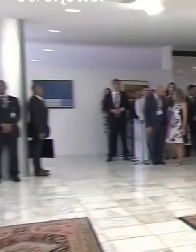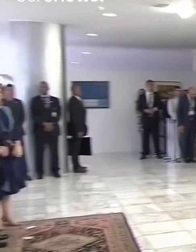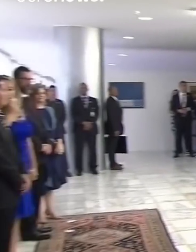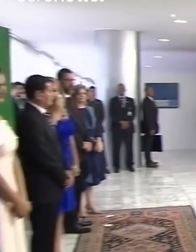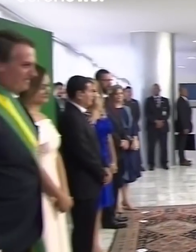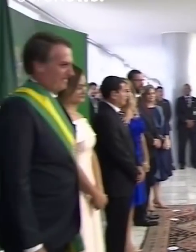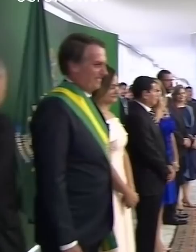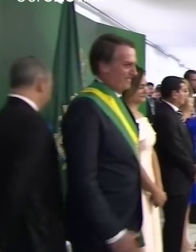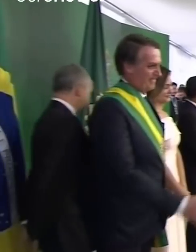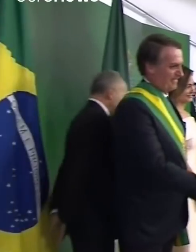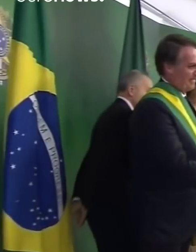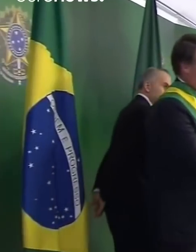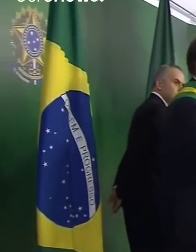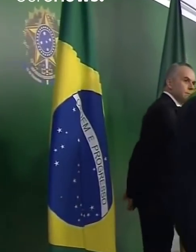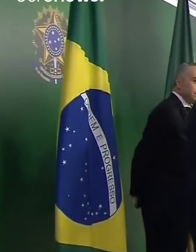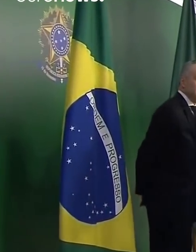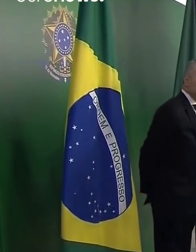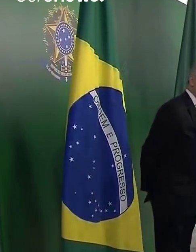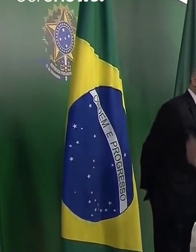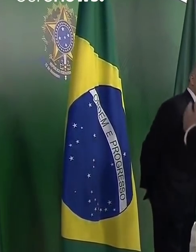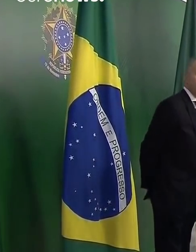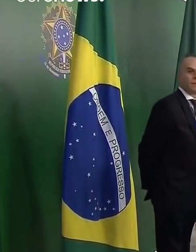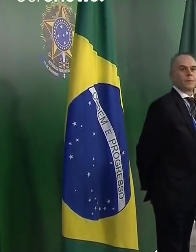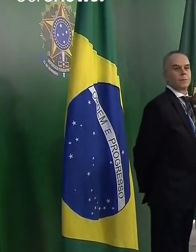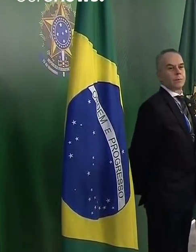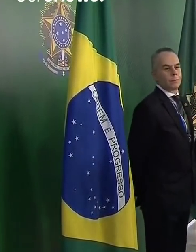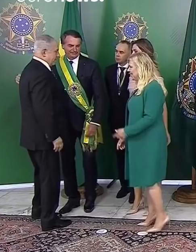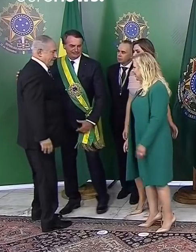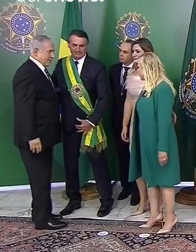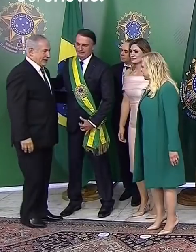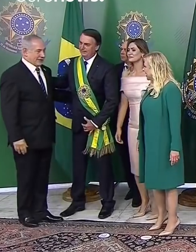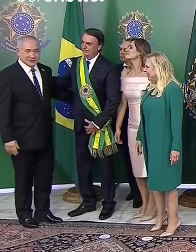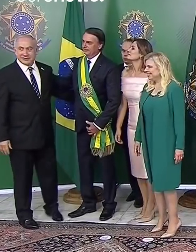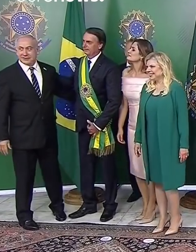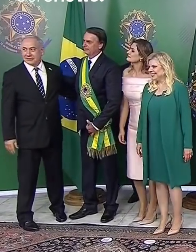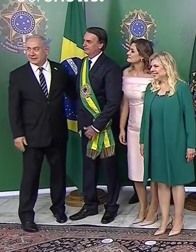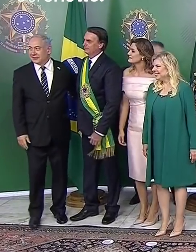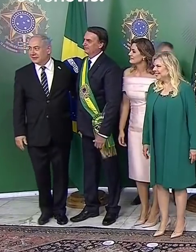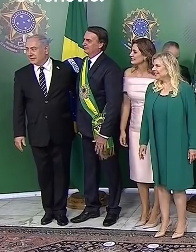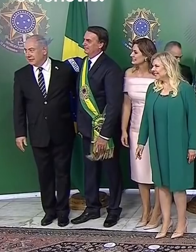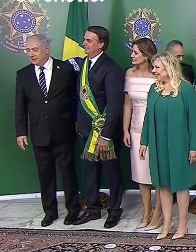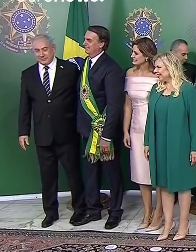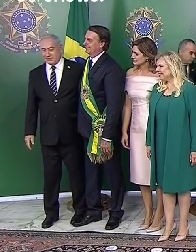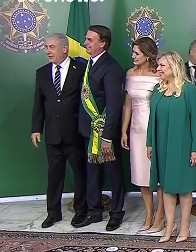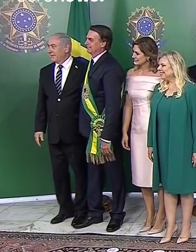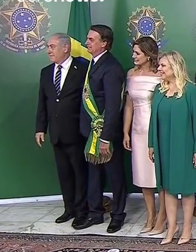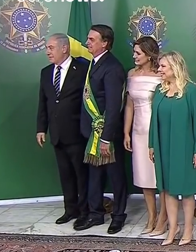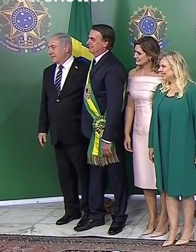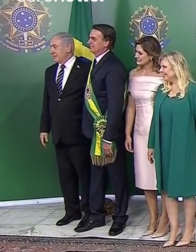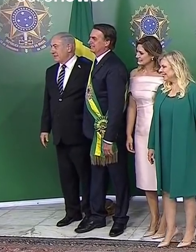utcai erőszakot. Brazíliában történik a legtöbb gyilkosság a világon, az emberölések összesített száma alapján.